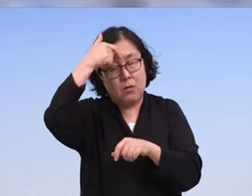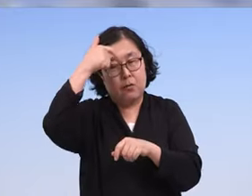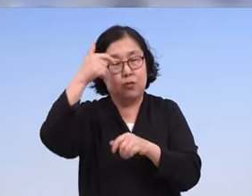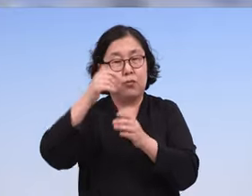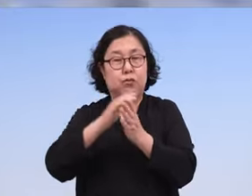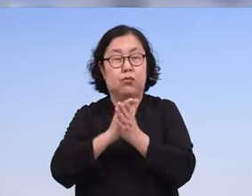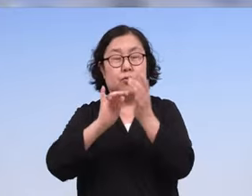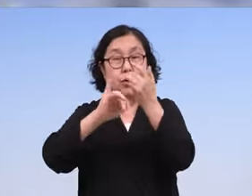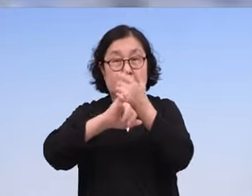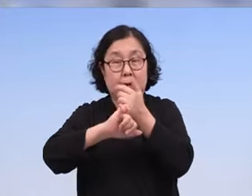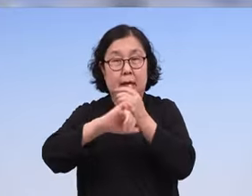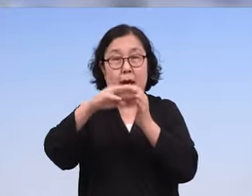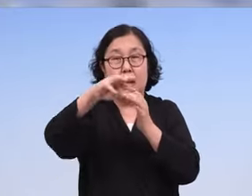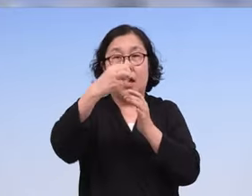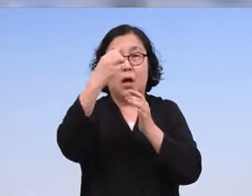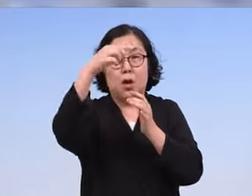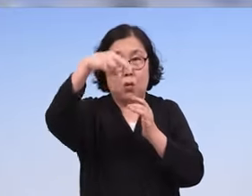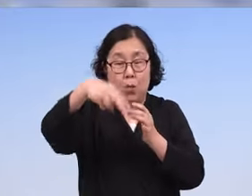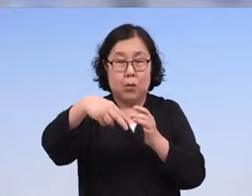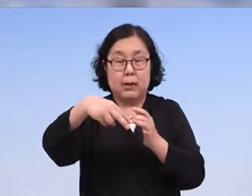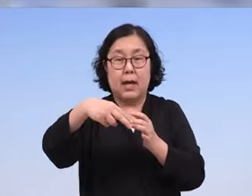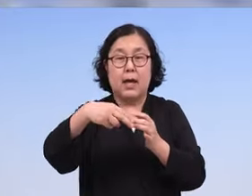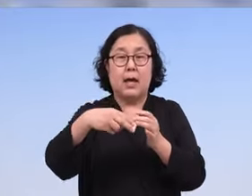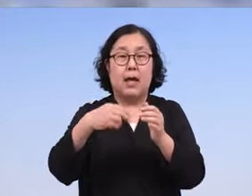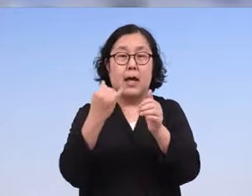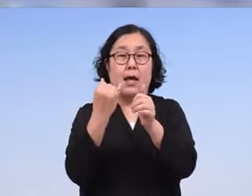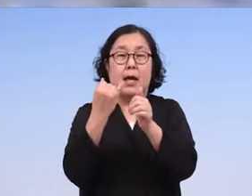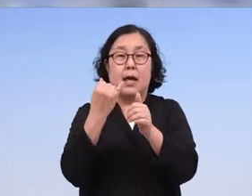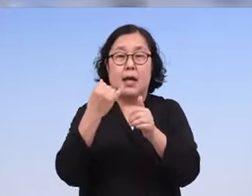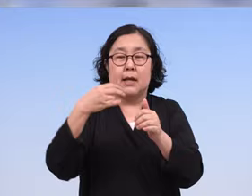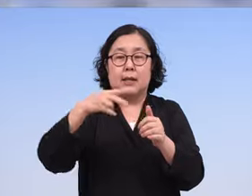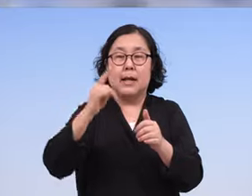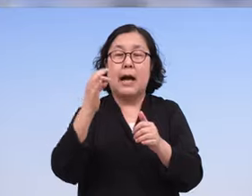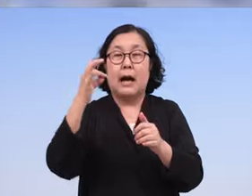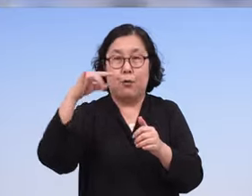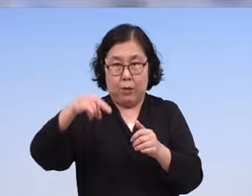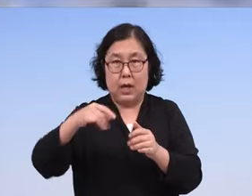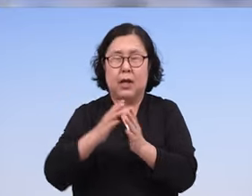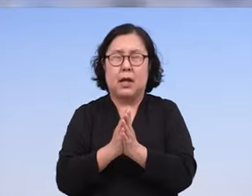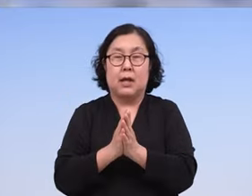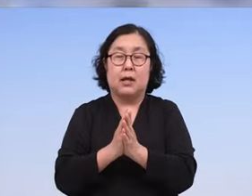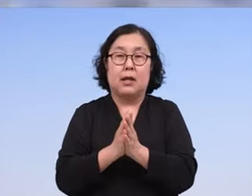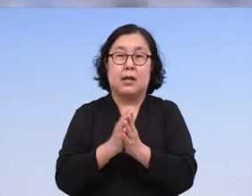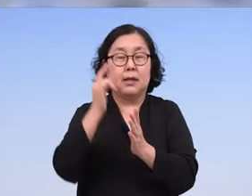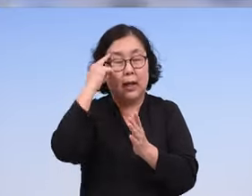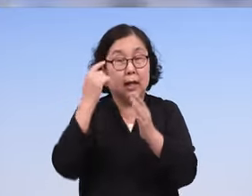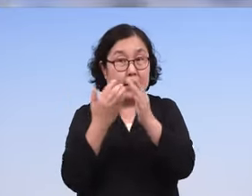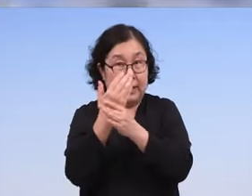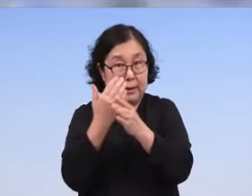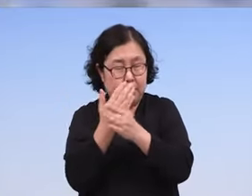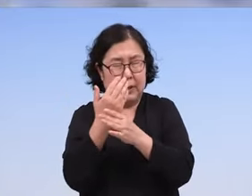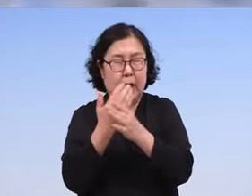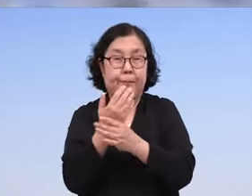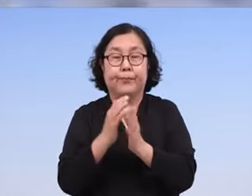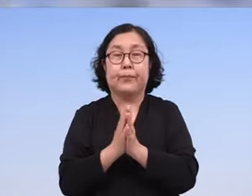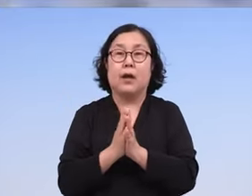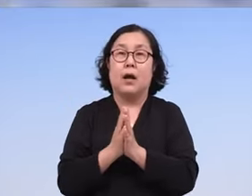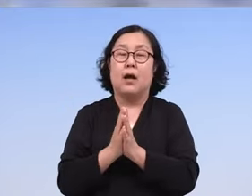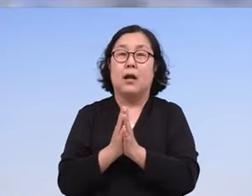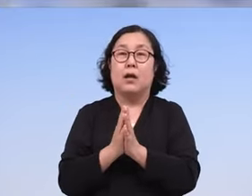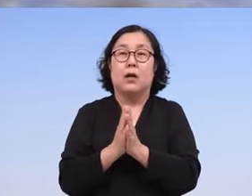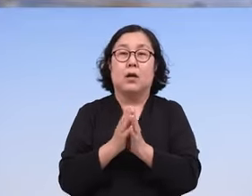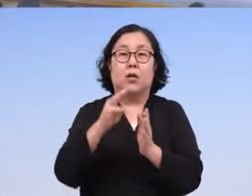그 구약의 그 롯의 사위들 생각이 불쑥 떠올랐는데요. 롯의 사위들에게 어떤 문제가 생겼느냐, 창세기